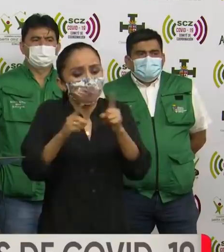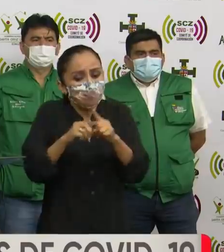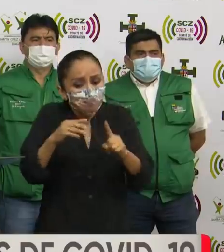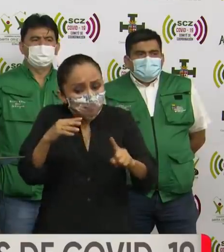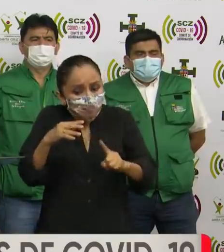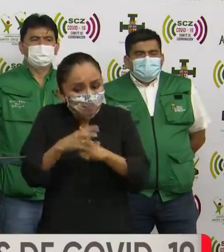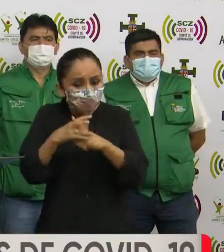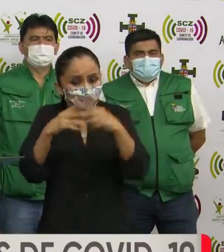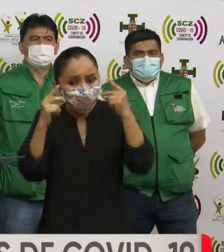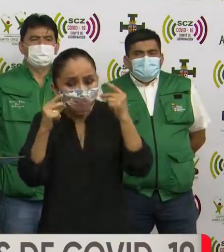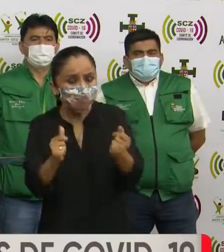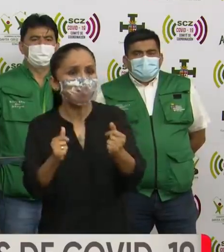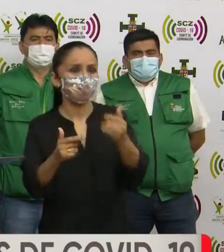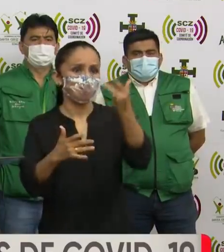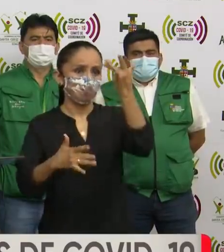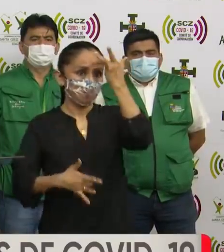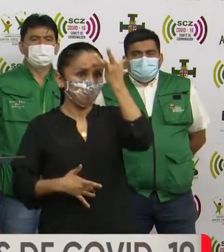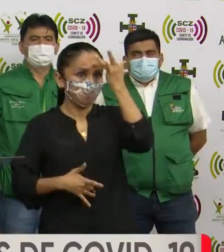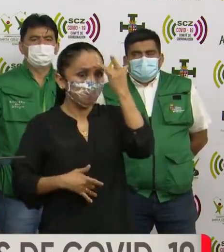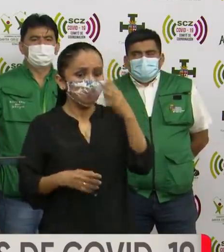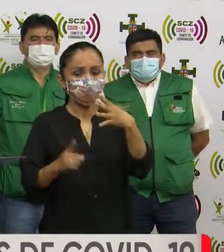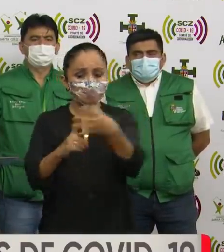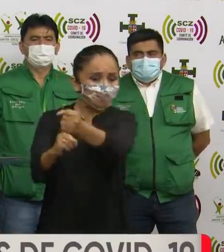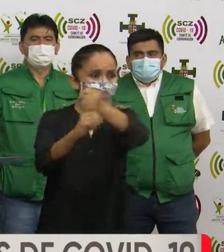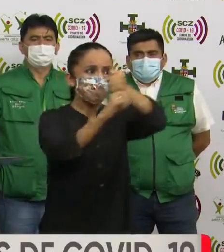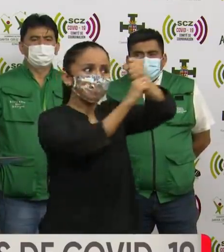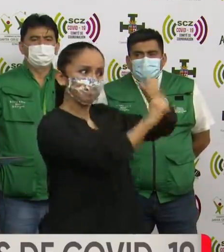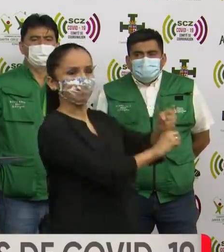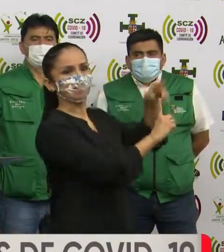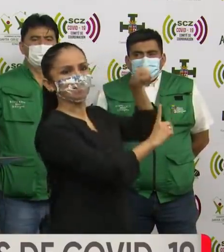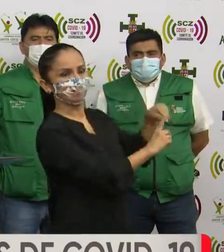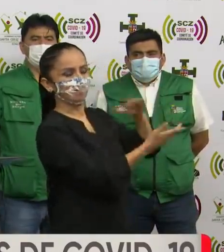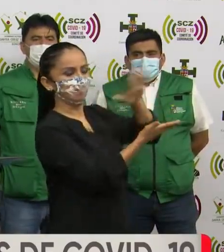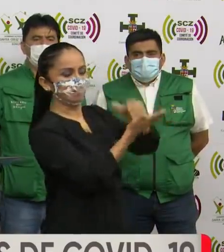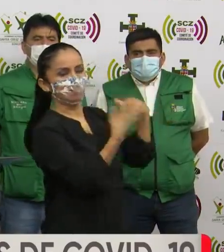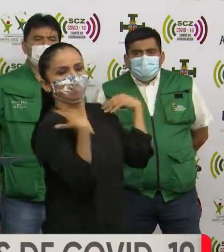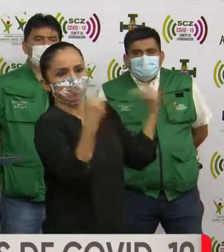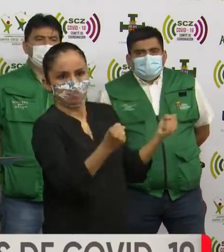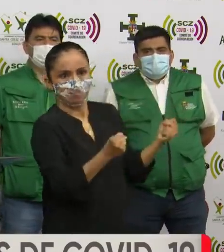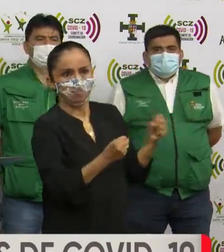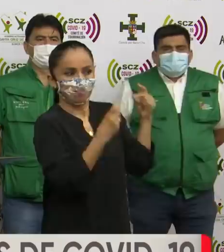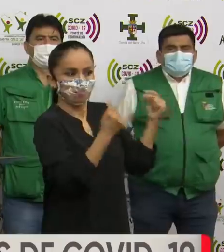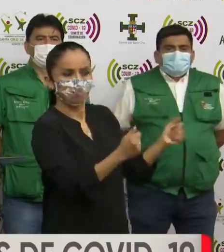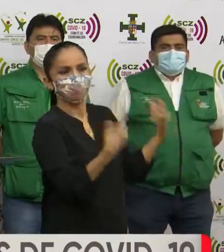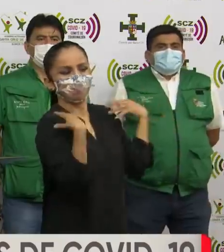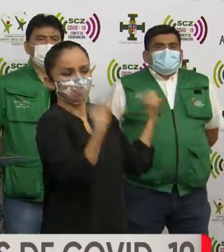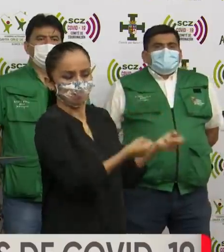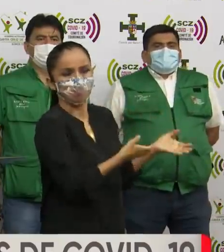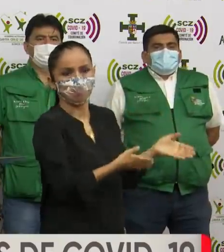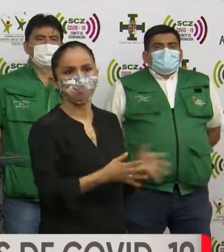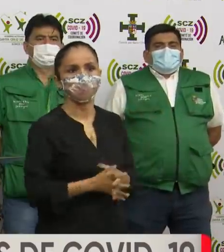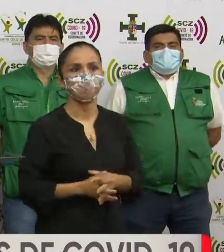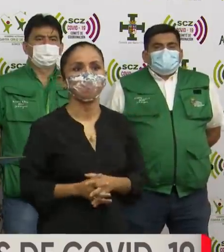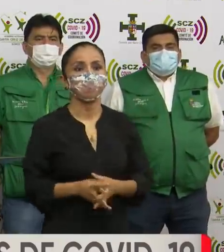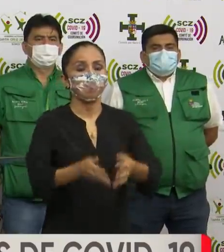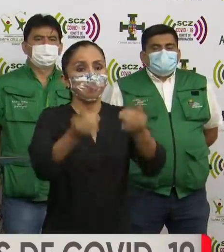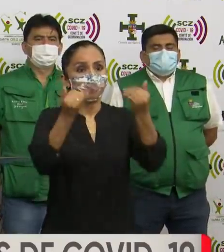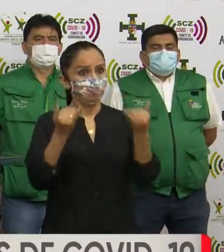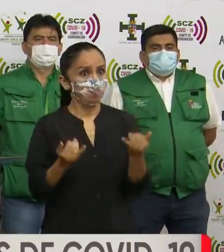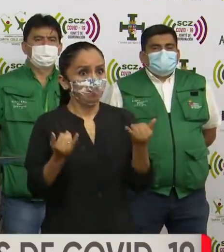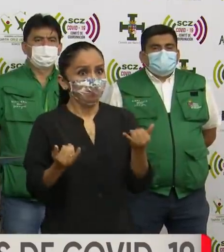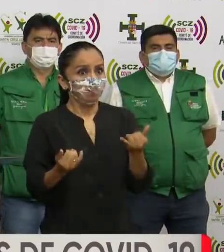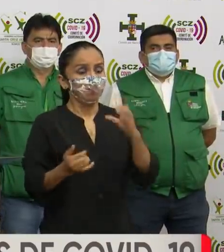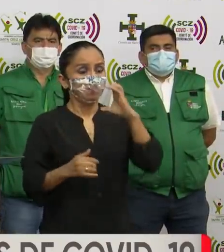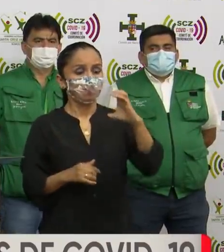Bolivia, es tratar de rescatar a esas personas y llevarlas a los centros de recuperación. Hoy,